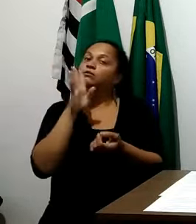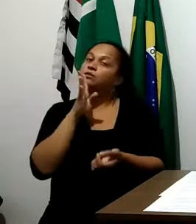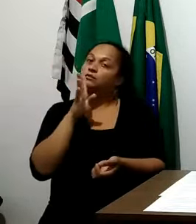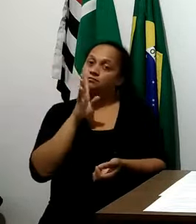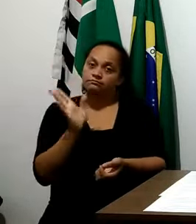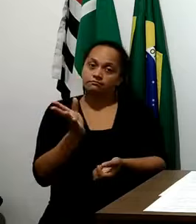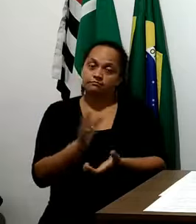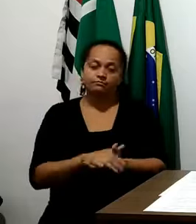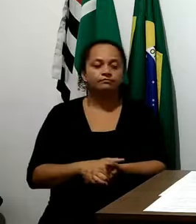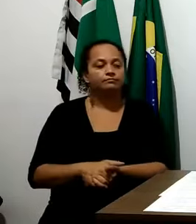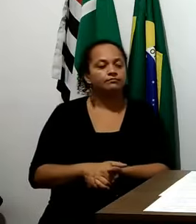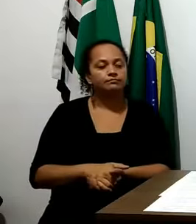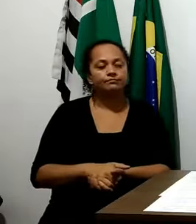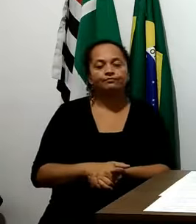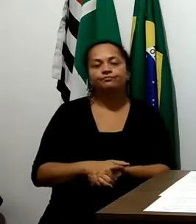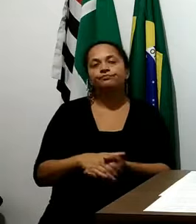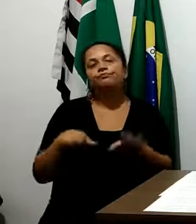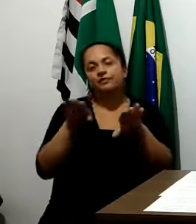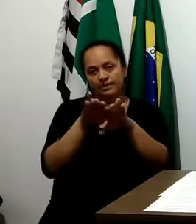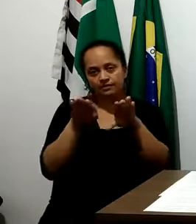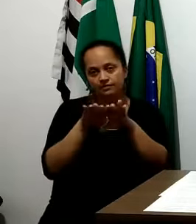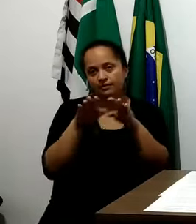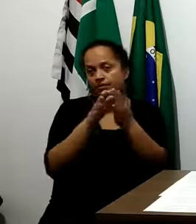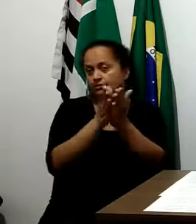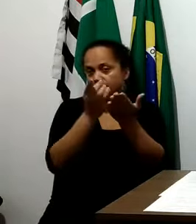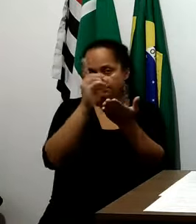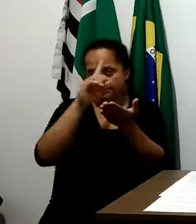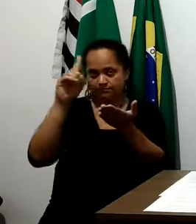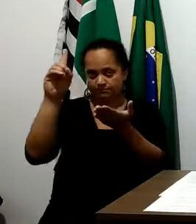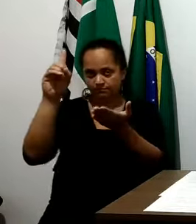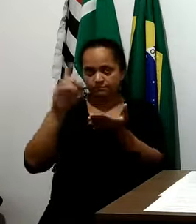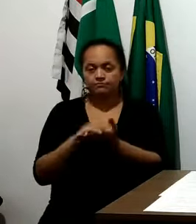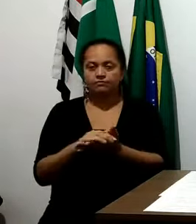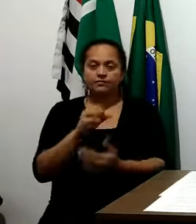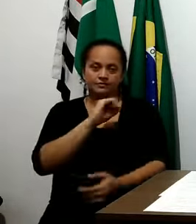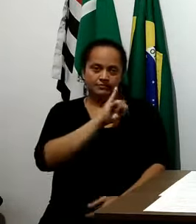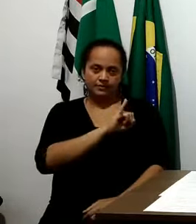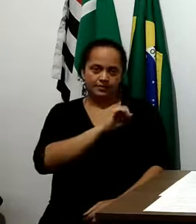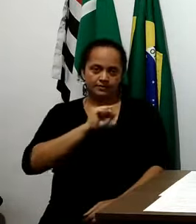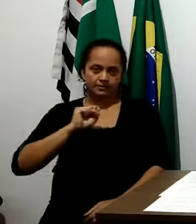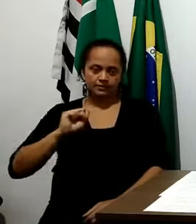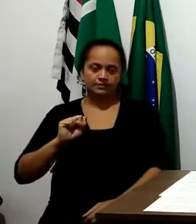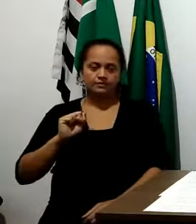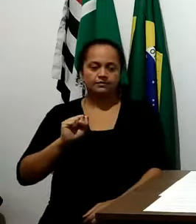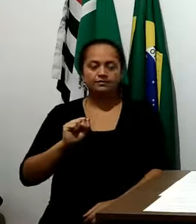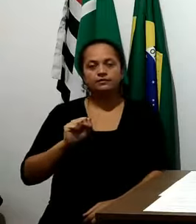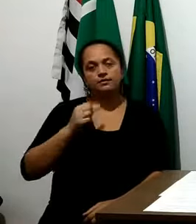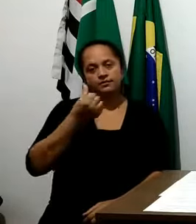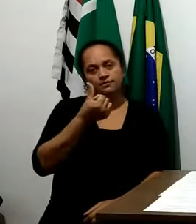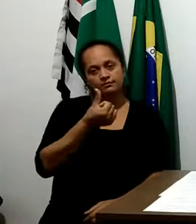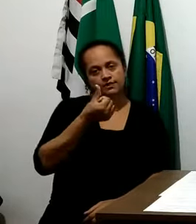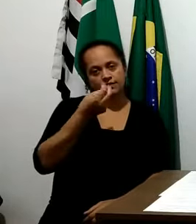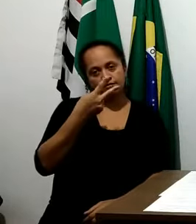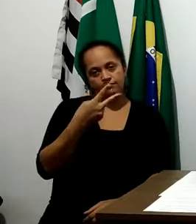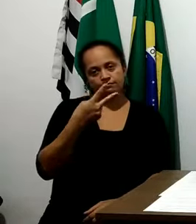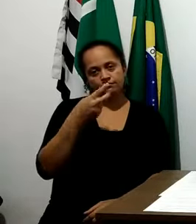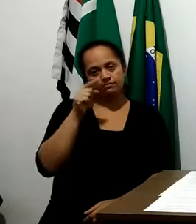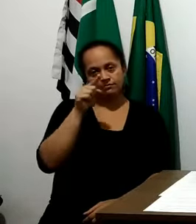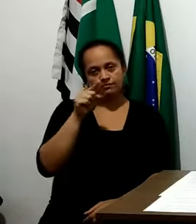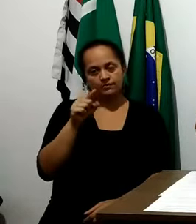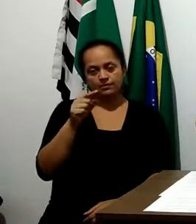que você abrisse também comigo, por favor. Abra em Isaías, capítulo 62,